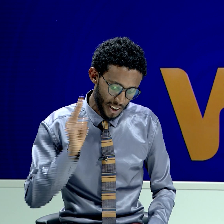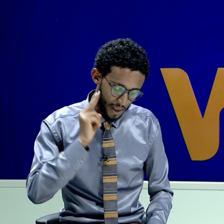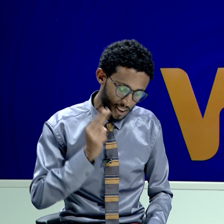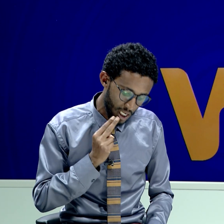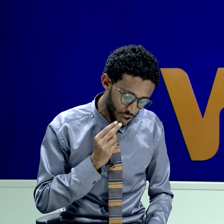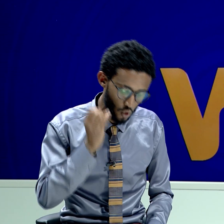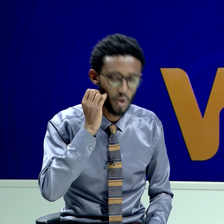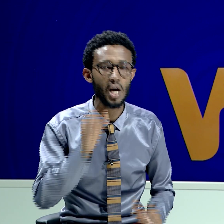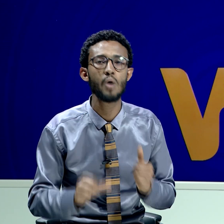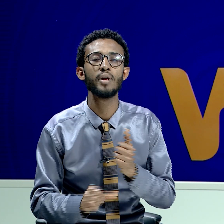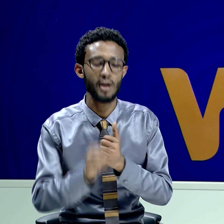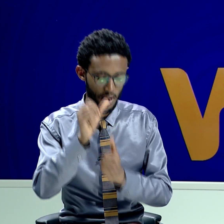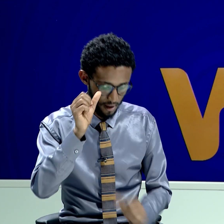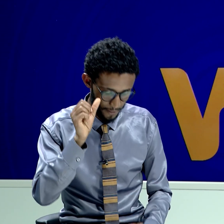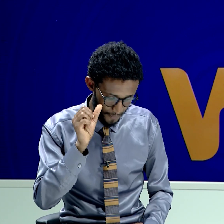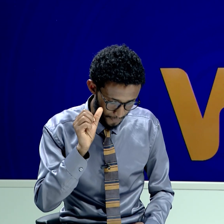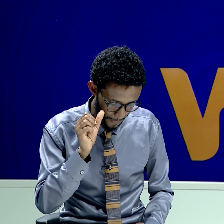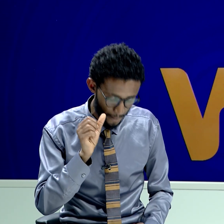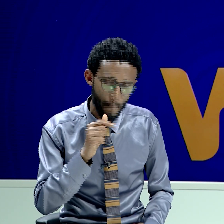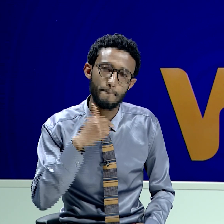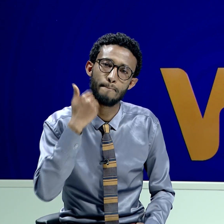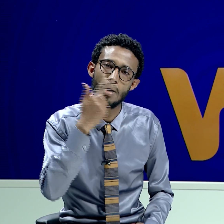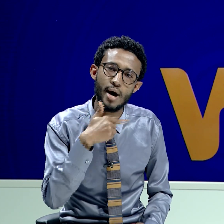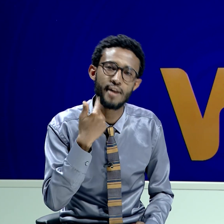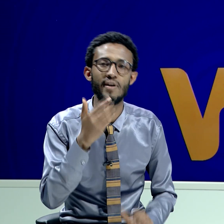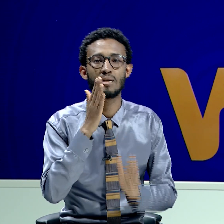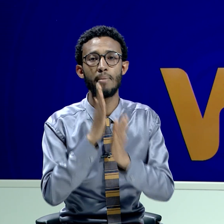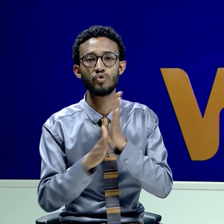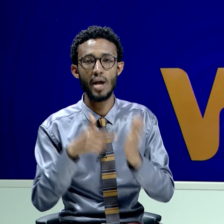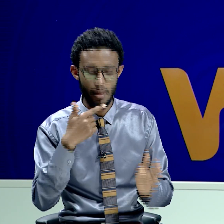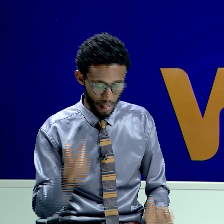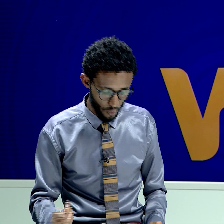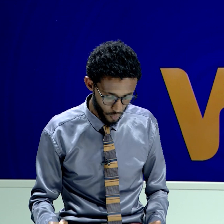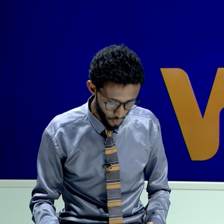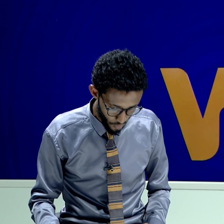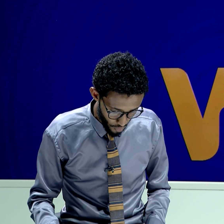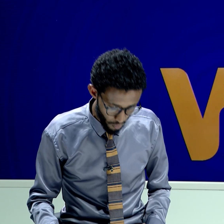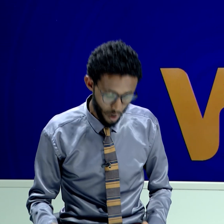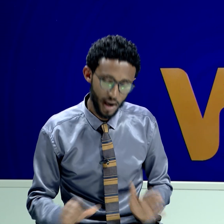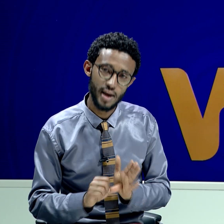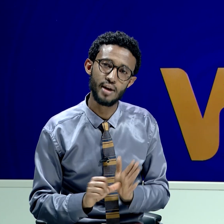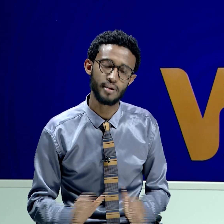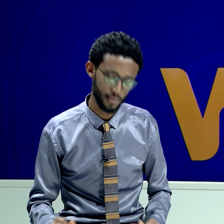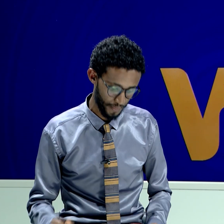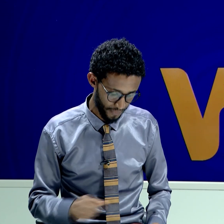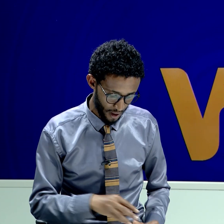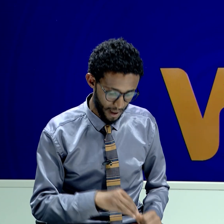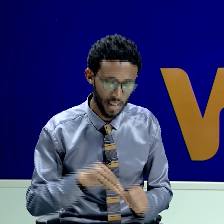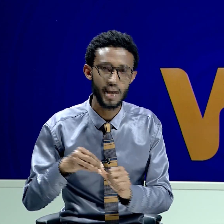መስማት ሰናት ለጥወታው ይጣቃት በማን ይፈጸምባቸዋል የሚለው ወንነት